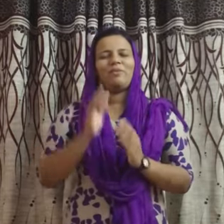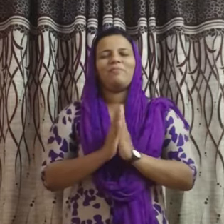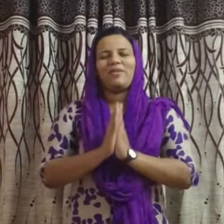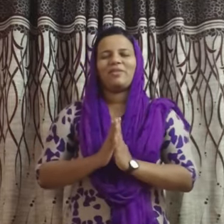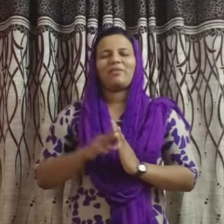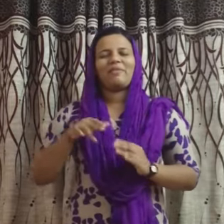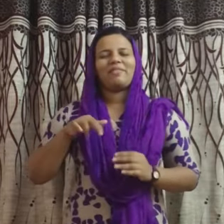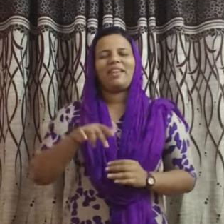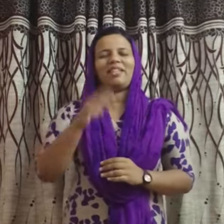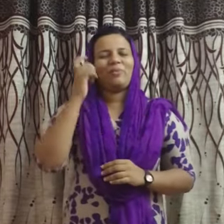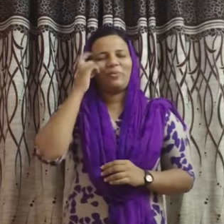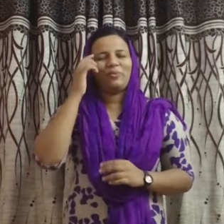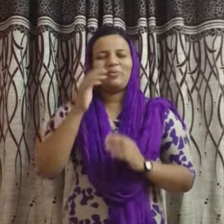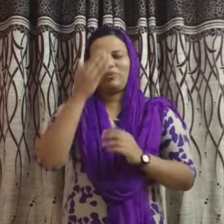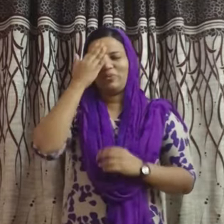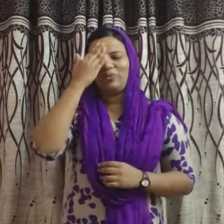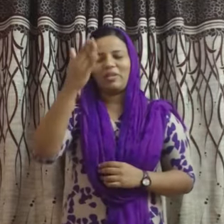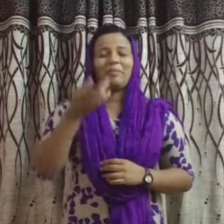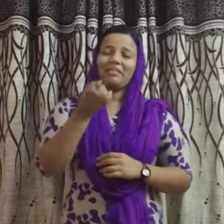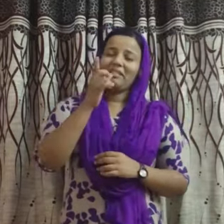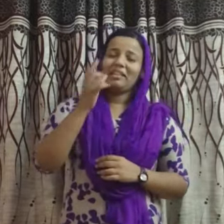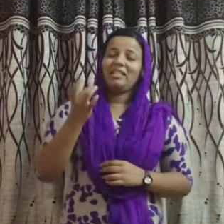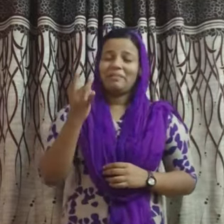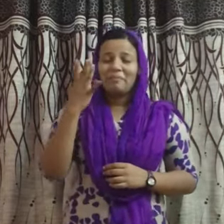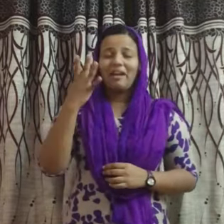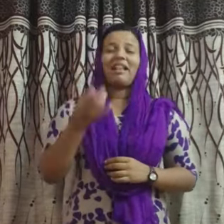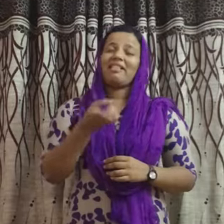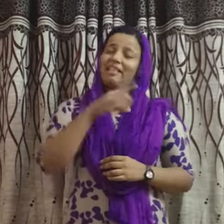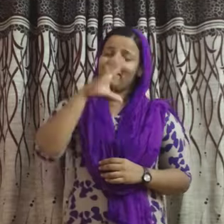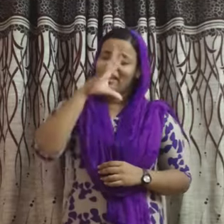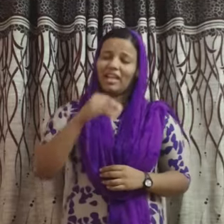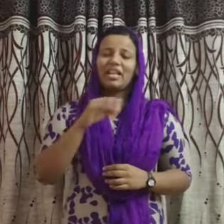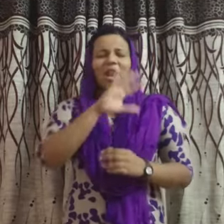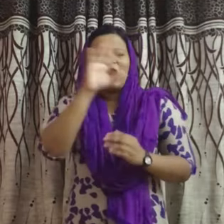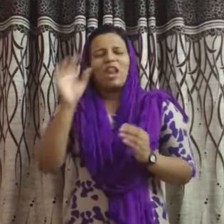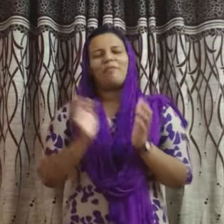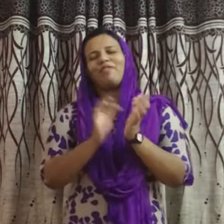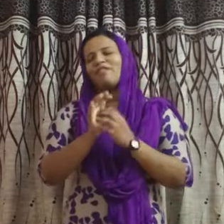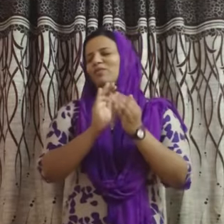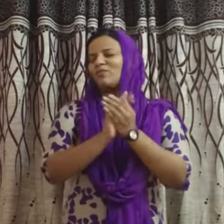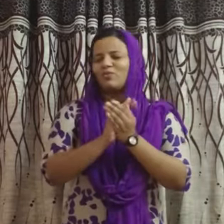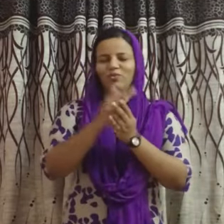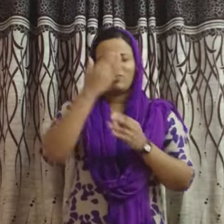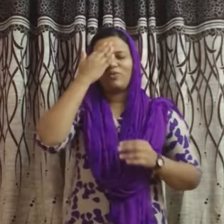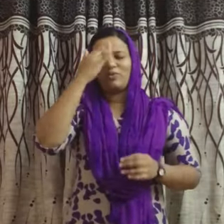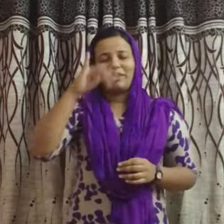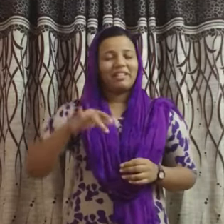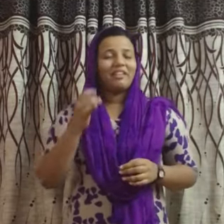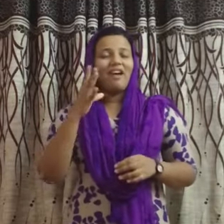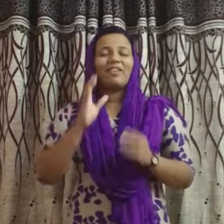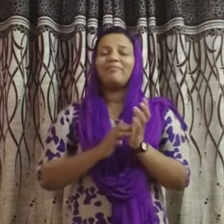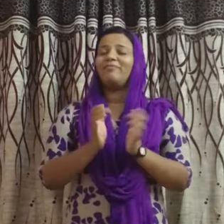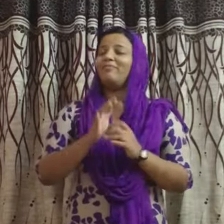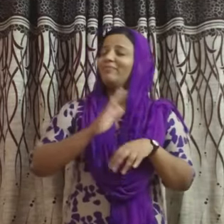നടത്തുന്ന കൃപകൾക്കായി സ്തോത്രം. കഴിഞ്ഞ പകൽക്കാലവും കഴിഞ്ഞ രാത്രിയിലും ഒക്കെ ഞങ്ങളെ നടത്തിയല്ലോ, നന്ദിയോടെ സ്തോത്രം. ഈ പ്രഭാതത്തിൽ ഞങ്ങളെ ഉണർത്തിയല്ലോ, നന്ദിയോടെ സ്തോത്രം.